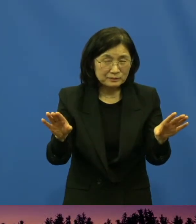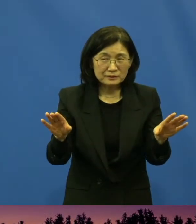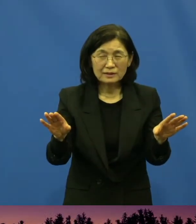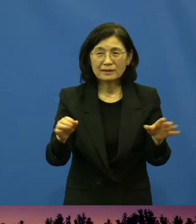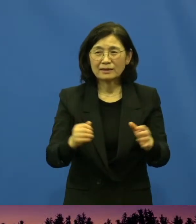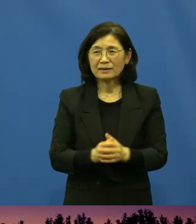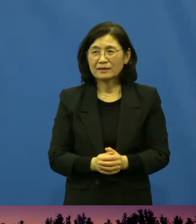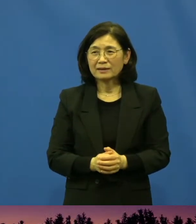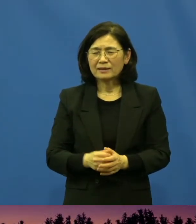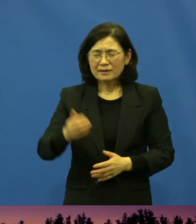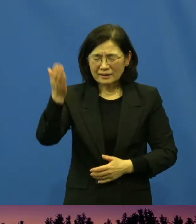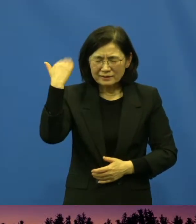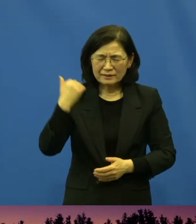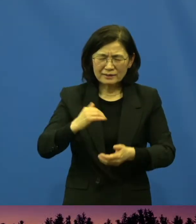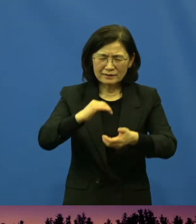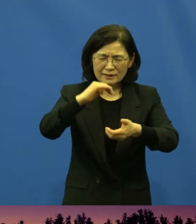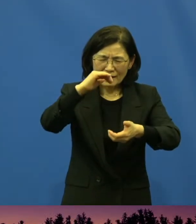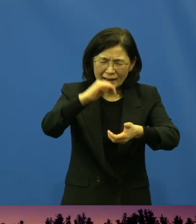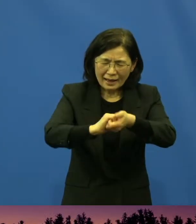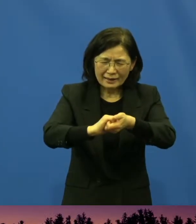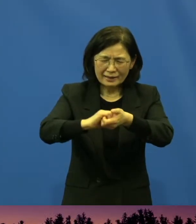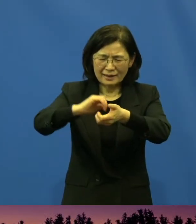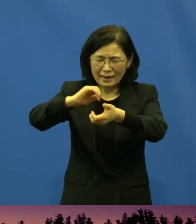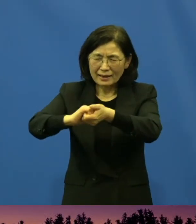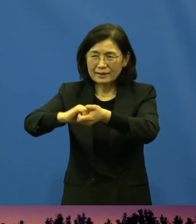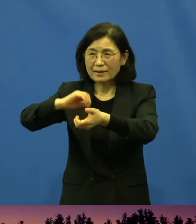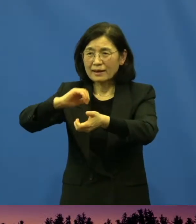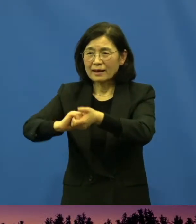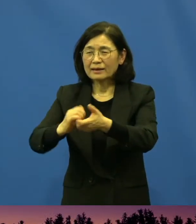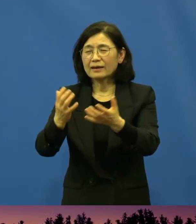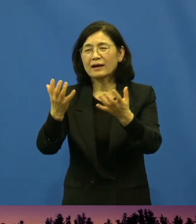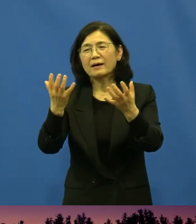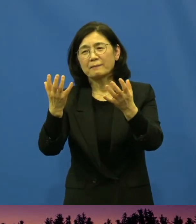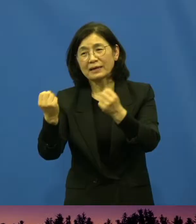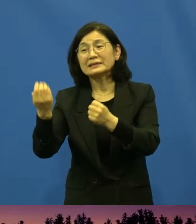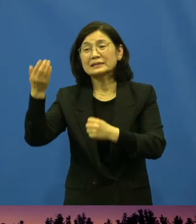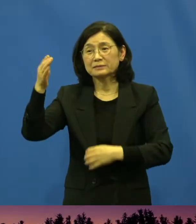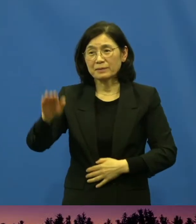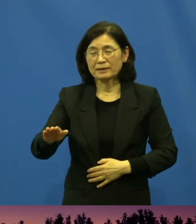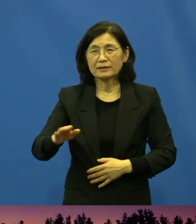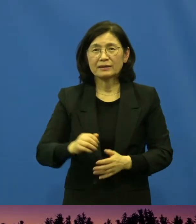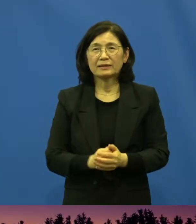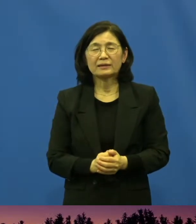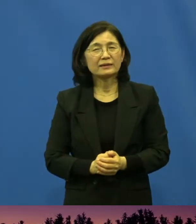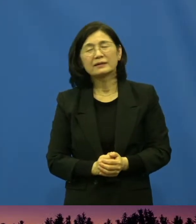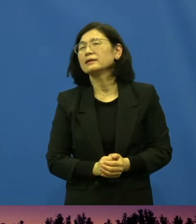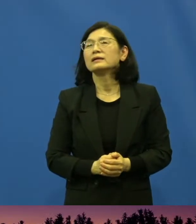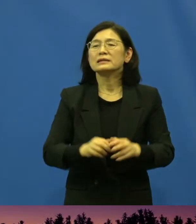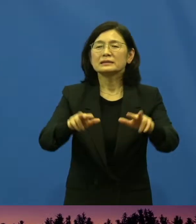옛날에는 제한이 너무 많았어. 여러분, 바다에 파도가 문제가 아니에요. 배가 작은 게 문제예요.